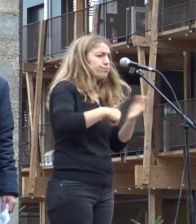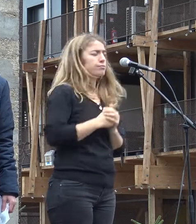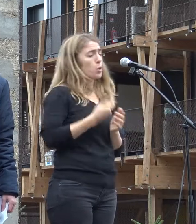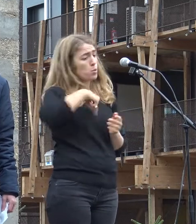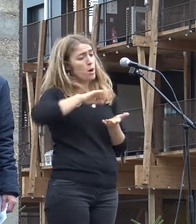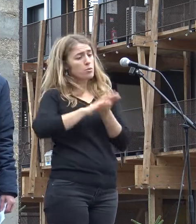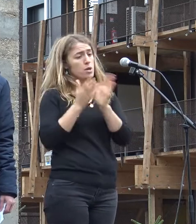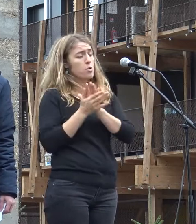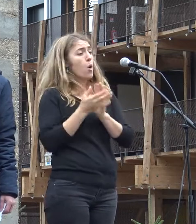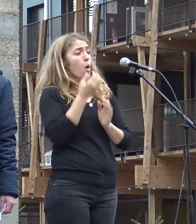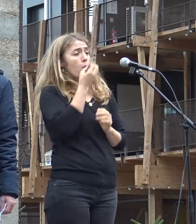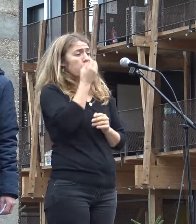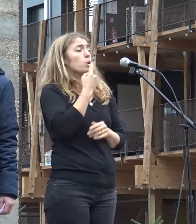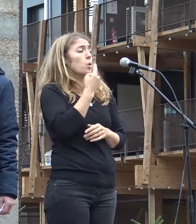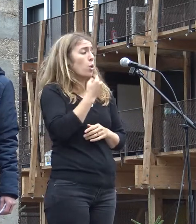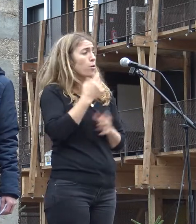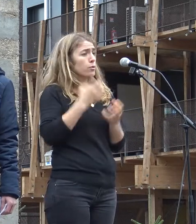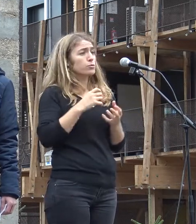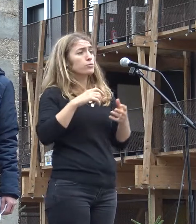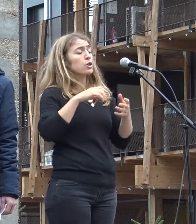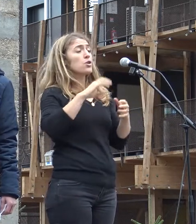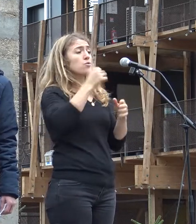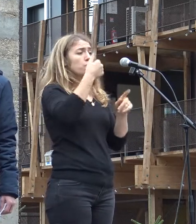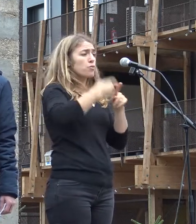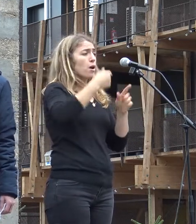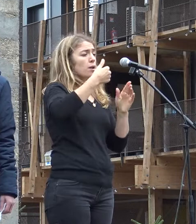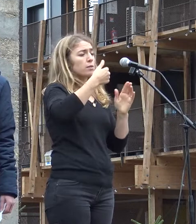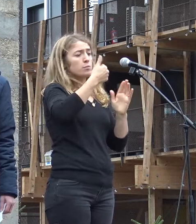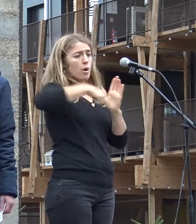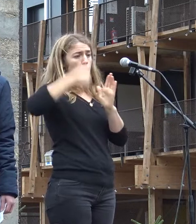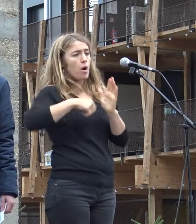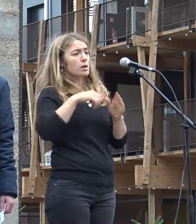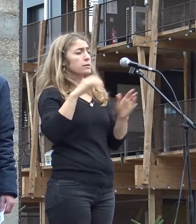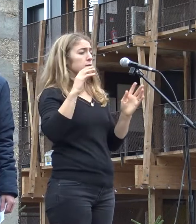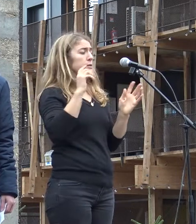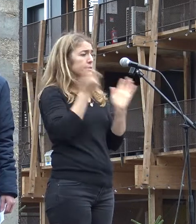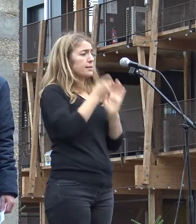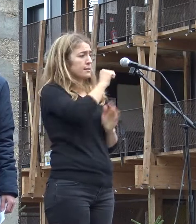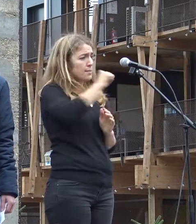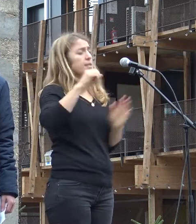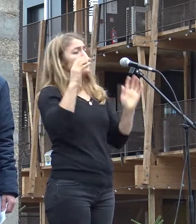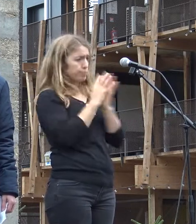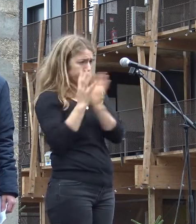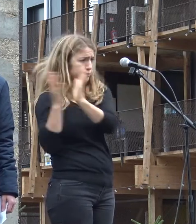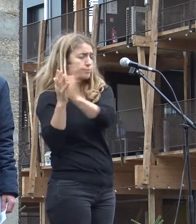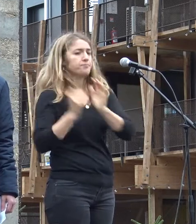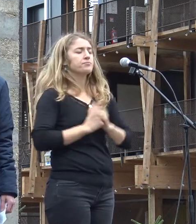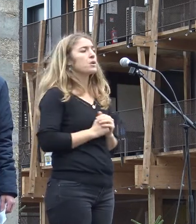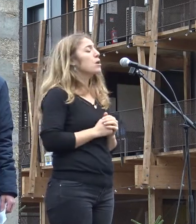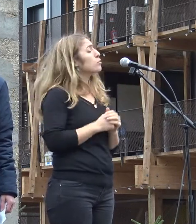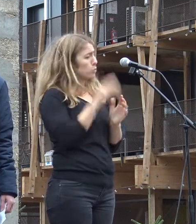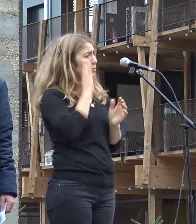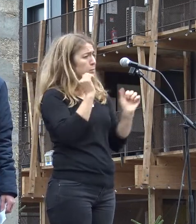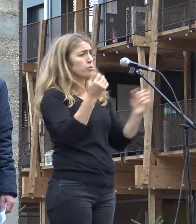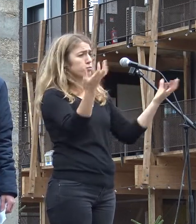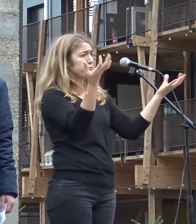tous tous les premiers vendredis de chaque mois. Pardon. Venez nous rejoindre. Demandez à